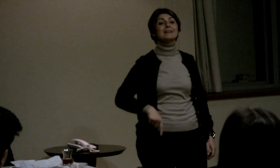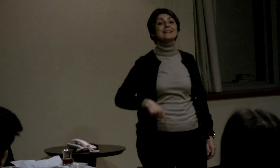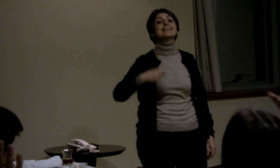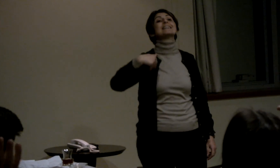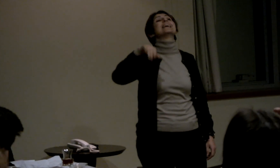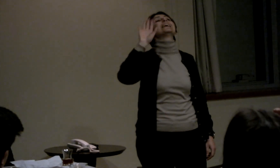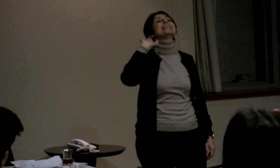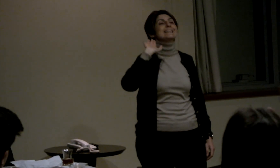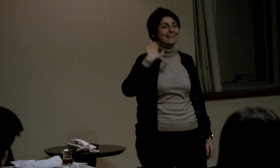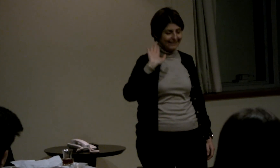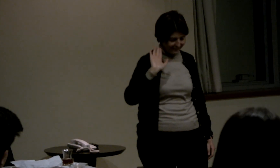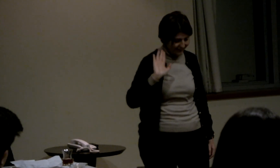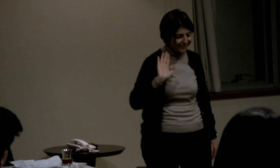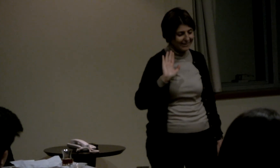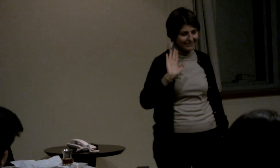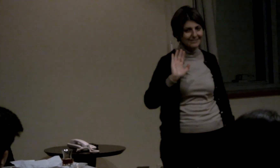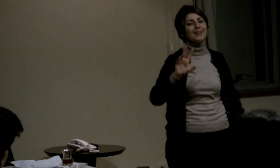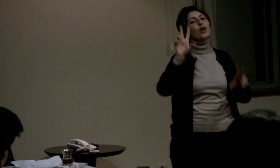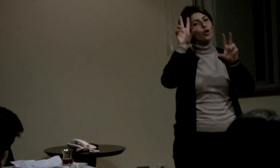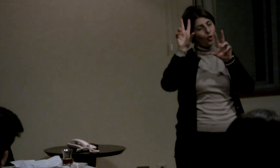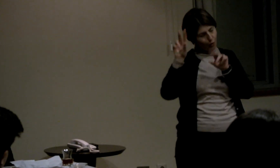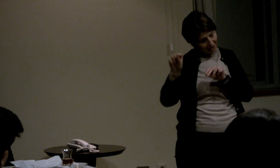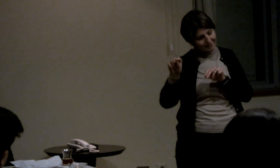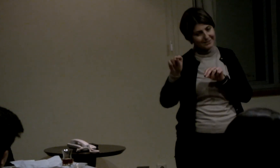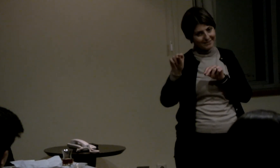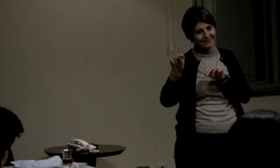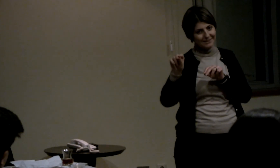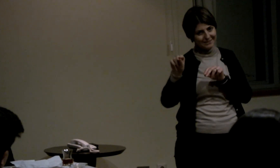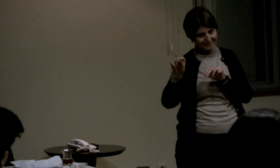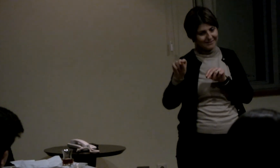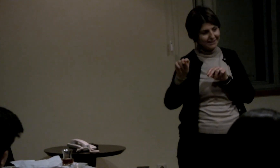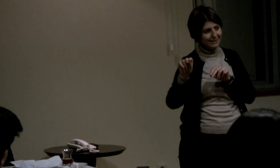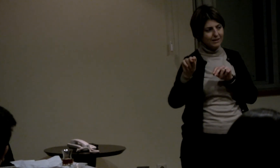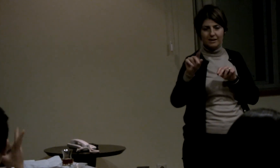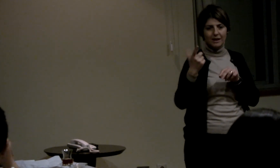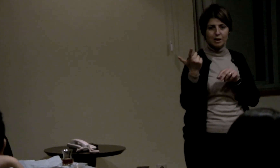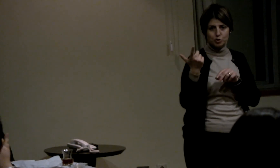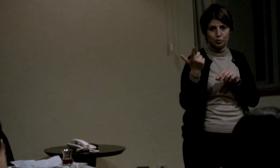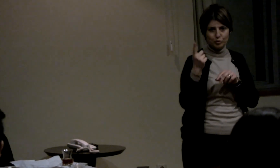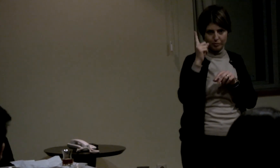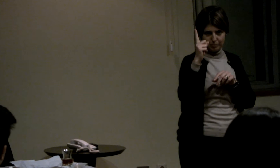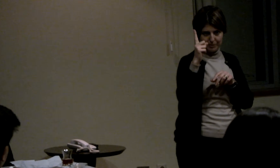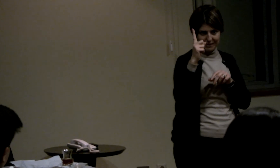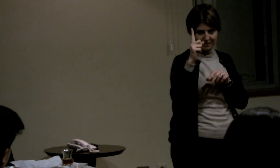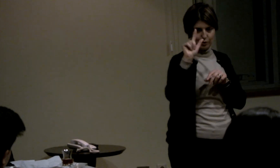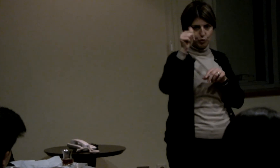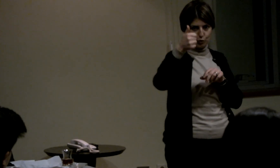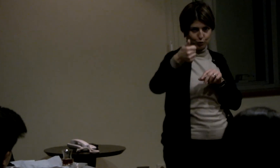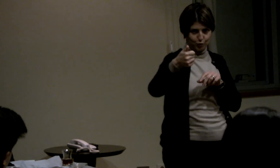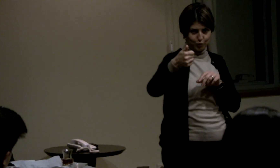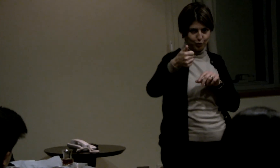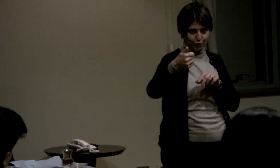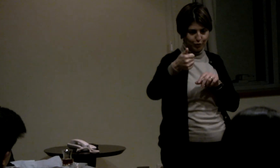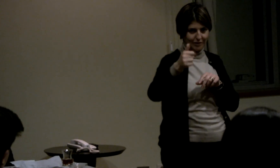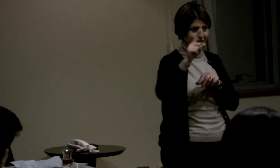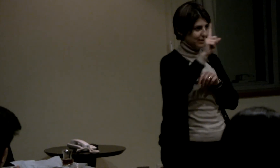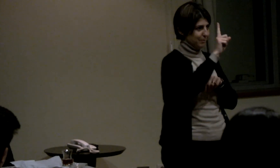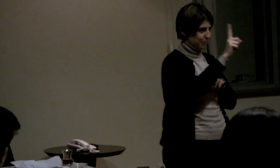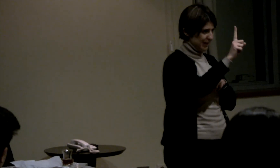günübirlik değildi, evet, konakladık, kaç gündü? Bir gün, evet, bir